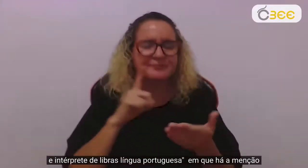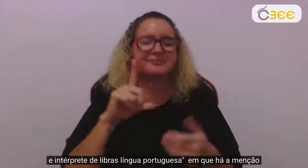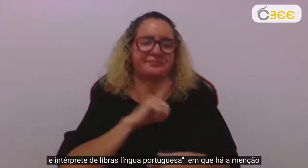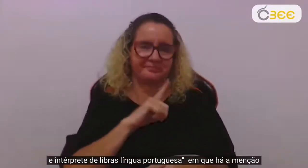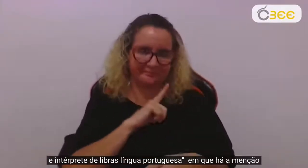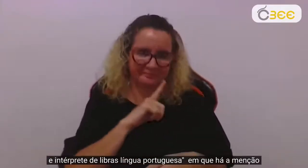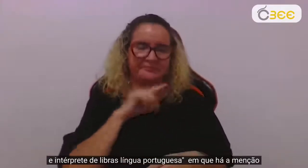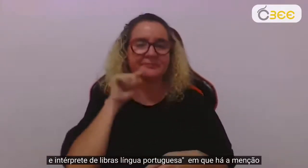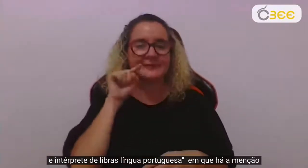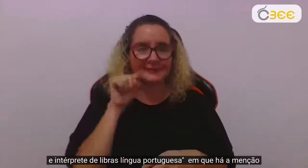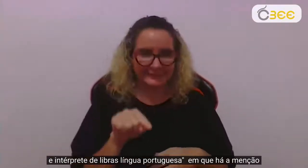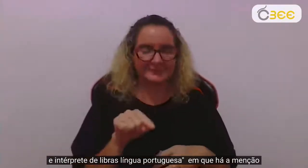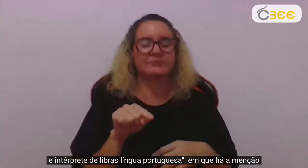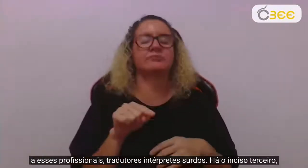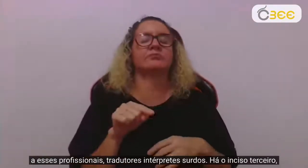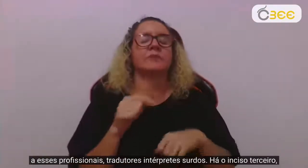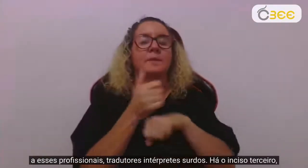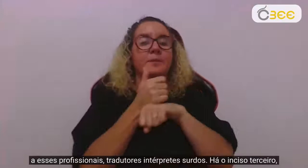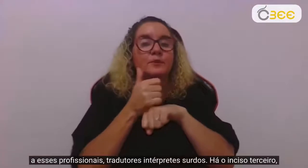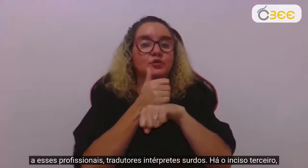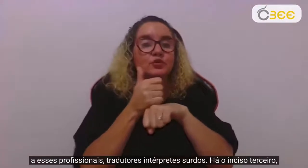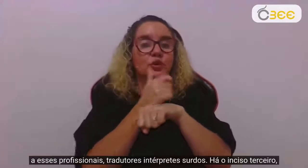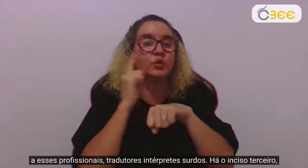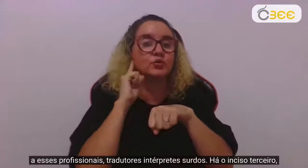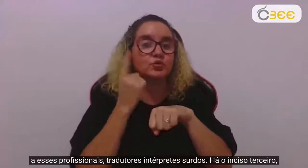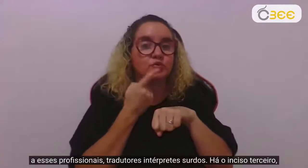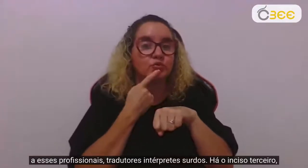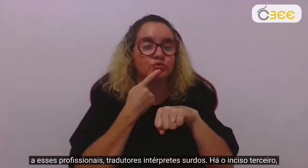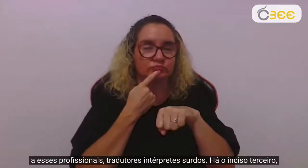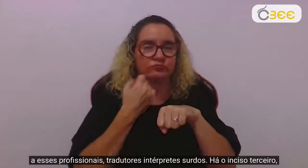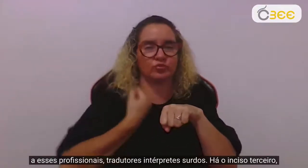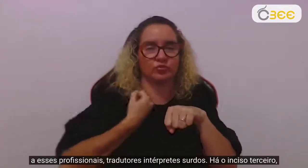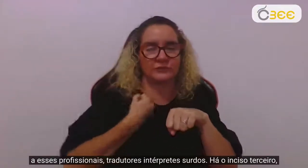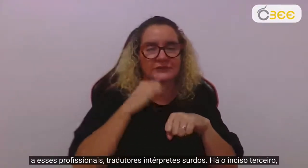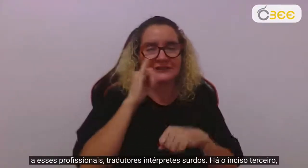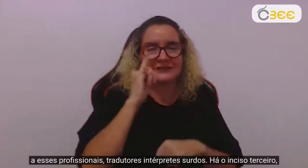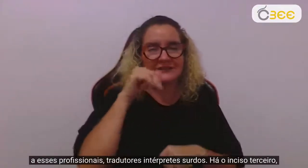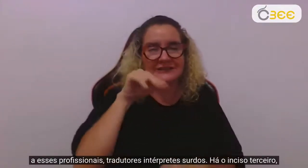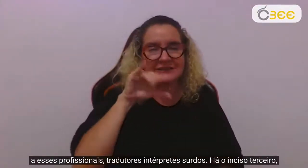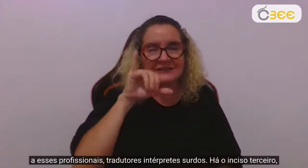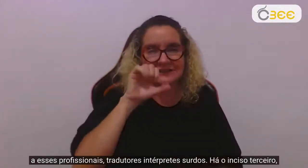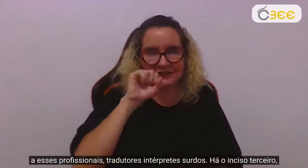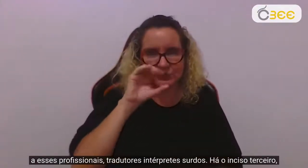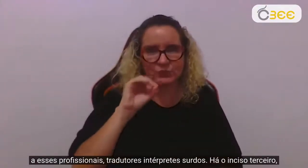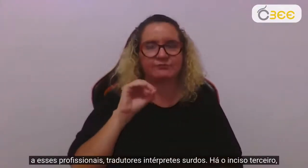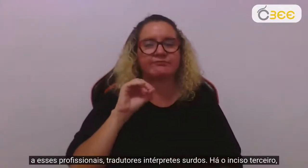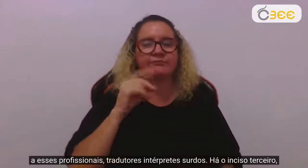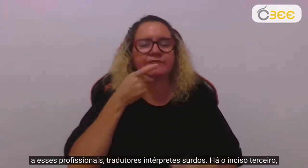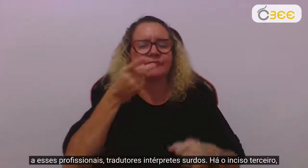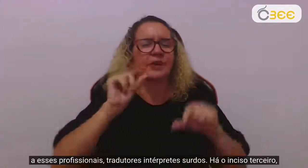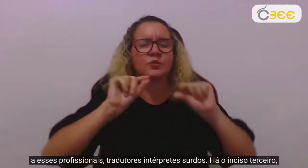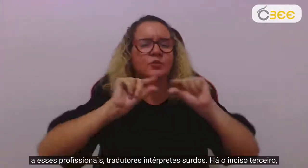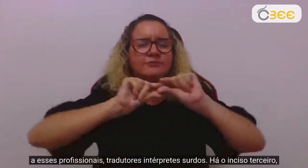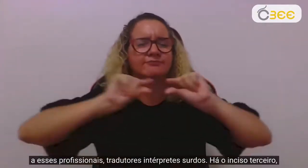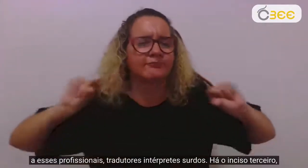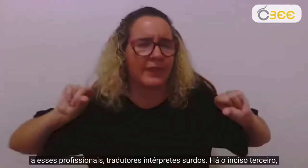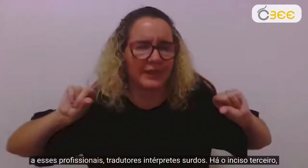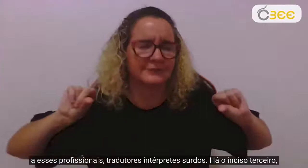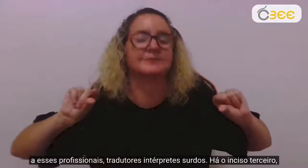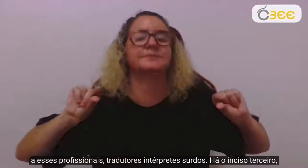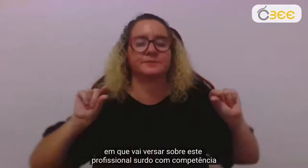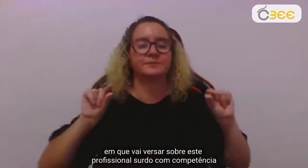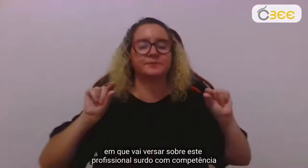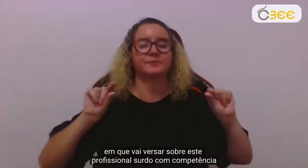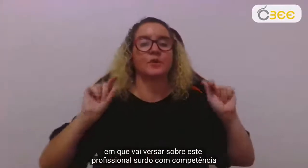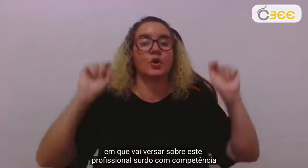em que há a menção a estes profissionais tradutores e intérpretes surdos. Há um inciso